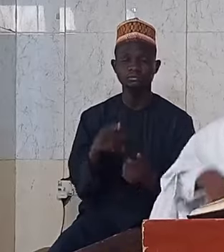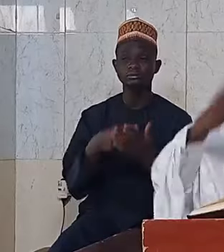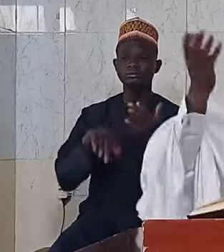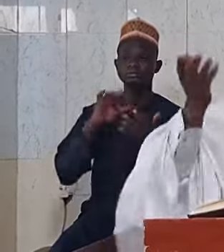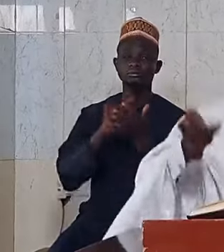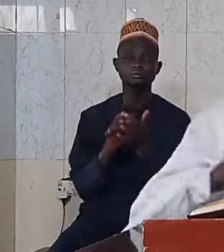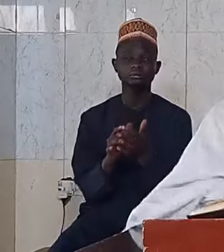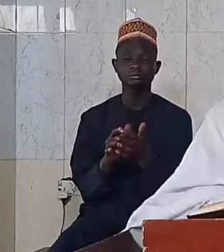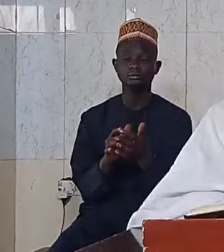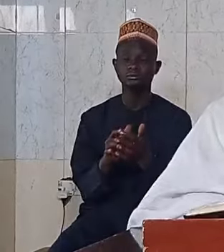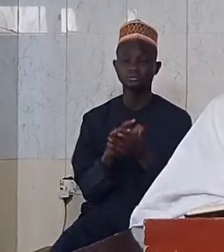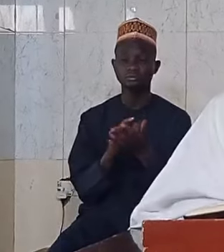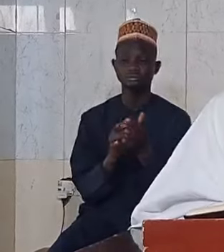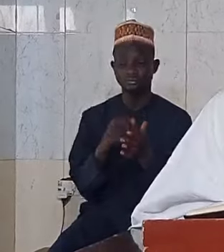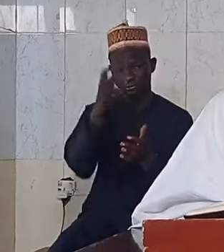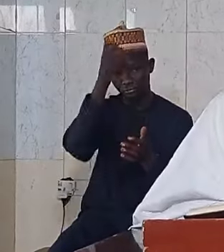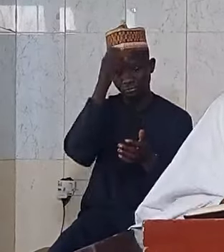ko kun manta ne